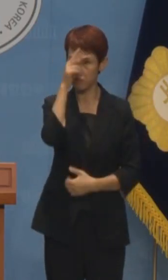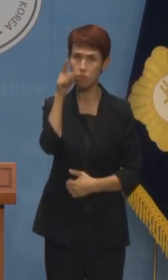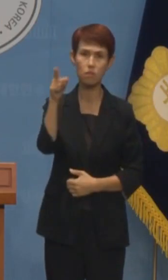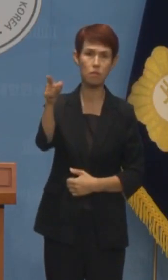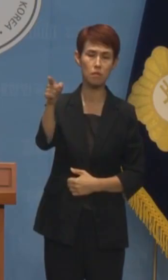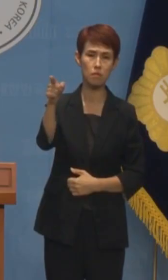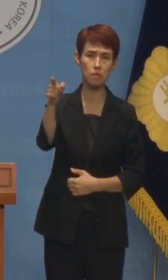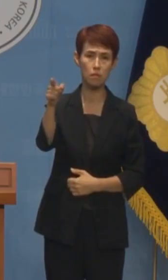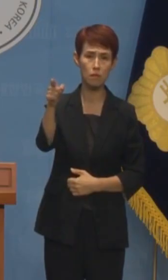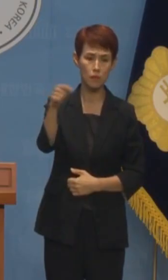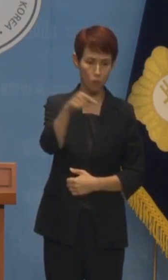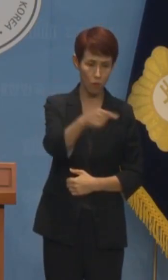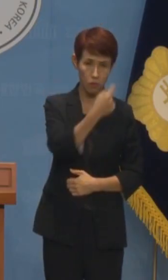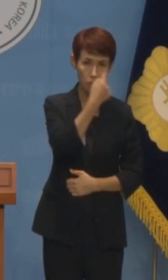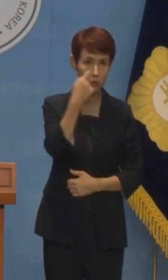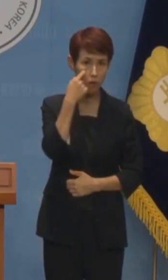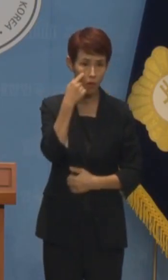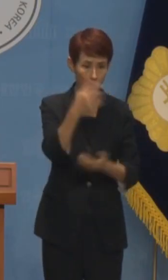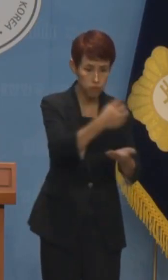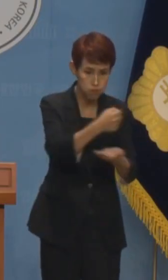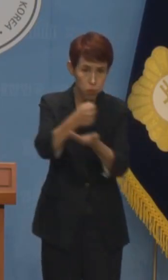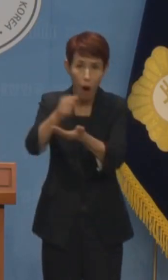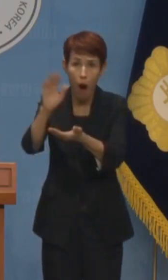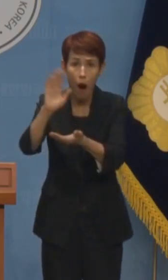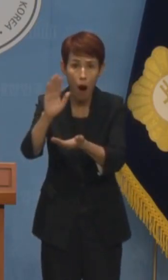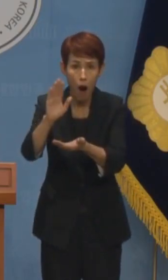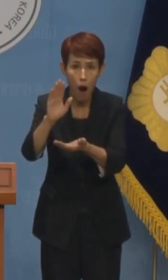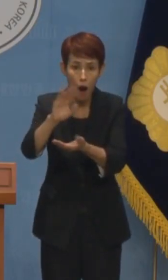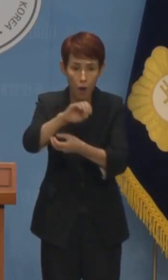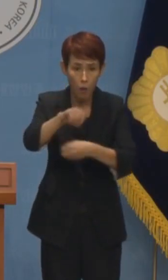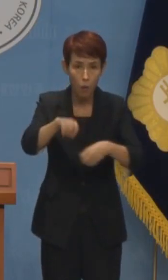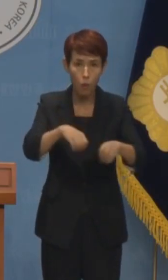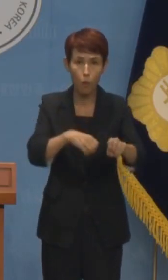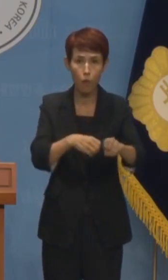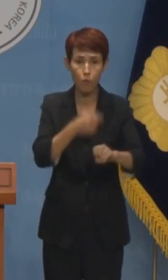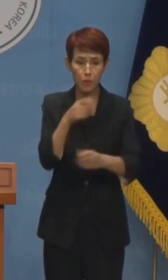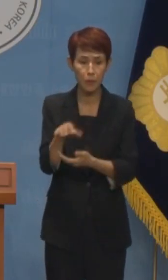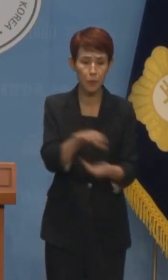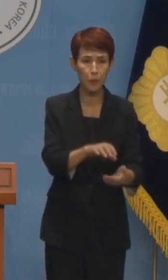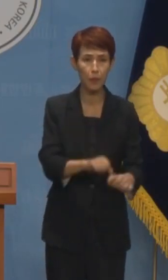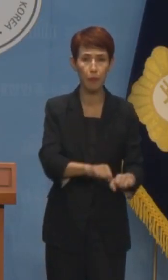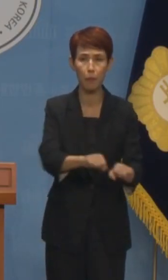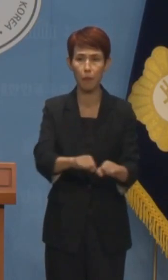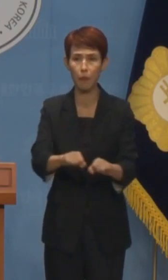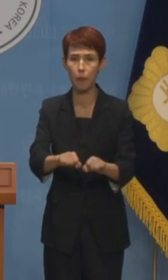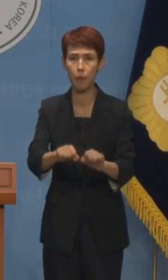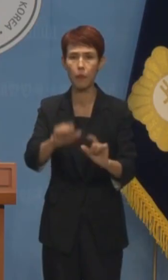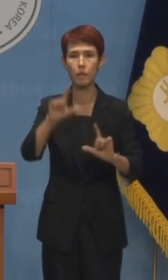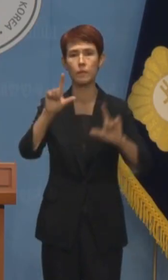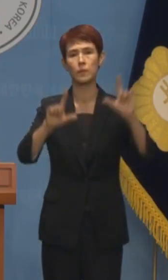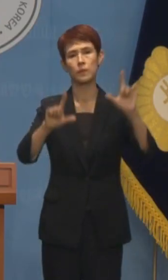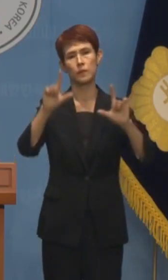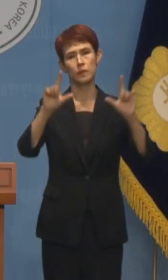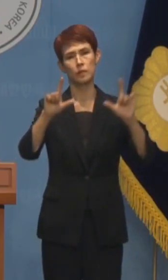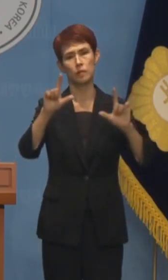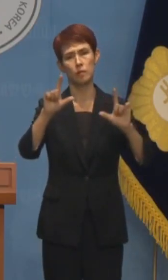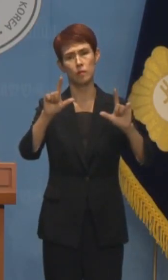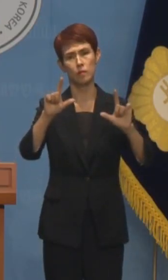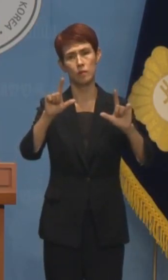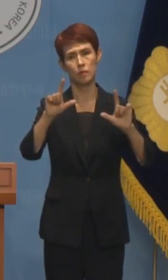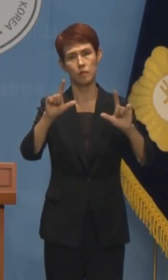수사당국이 현장에 증거를 채취하지도 않고 오히려 증거인멸을 하는 그